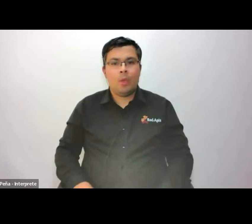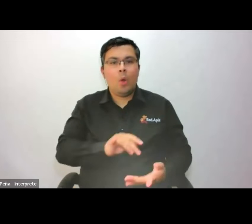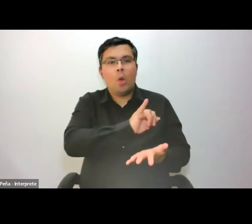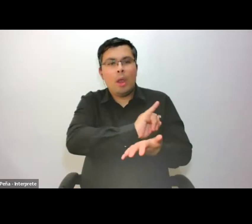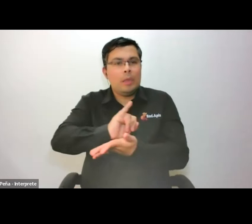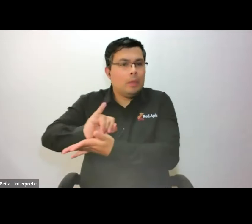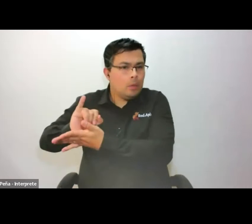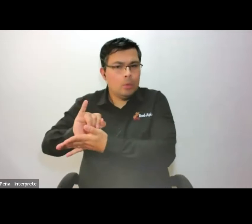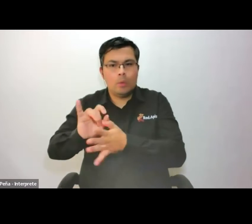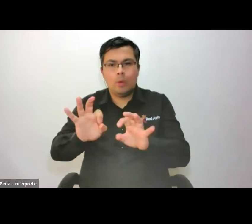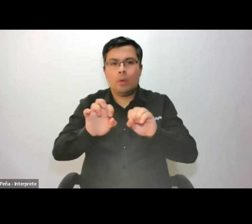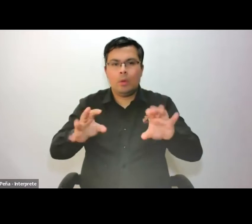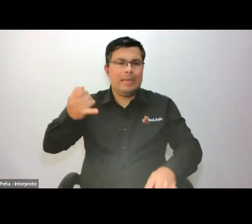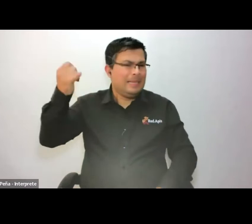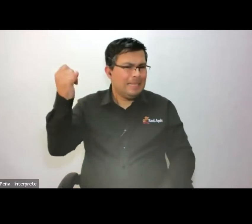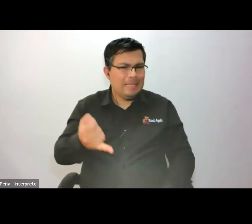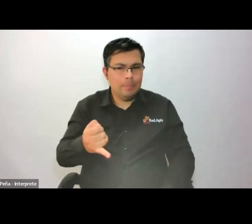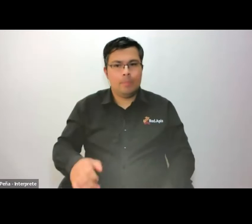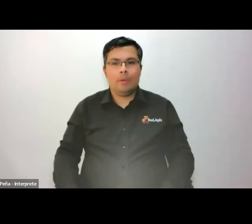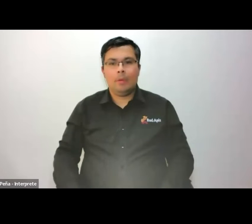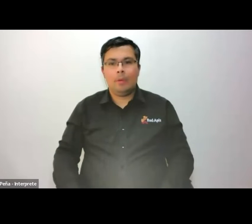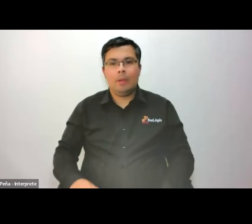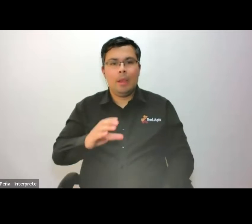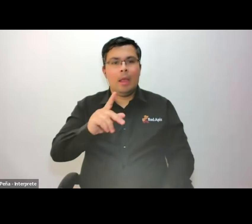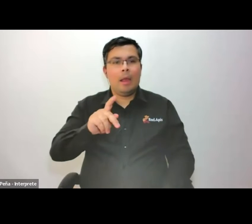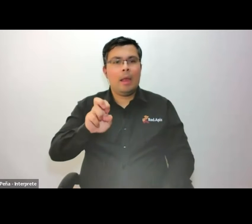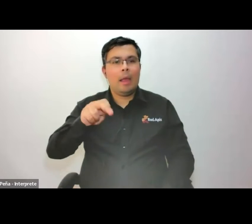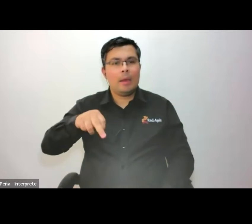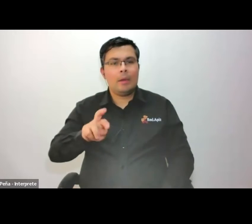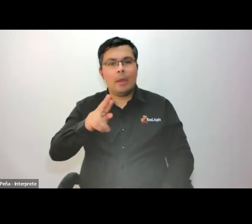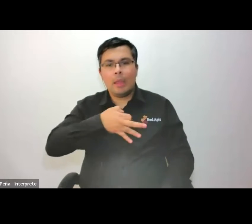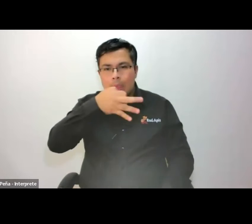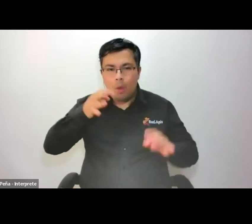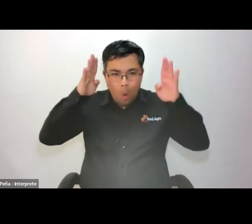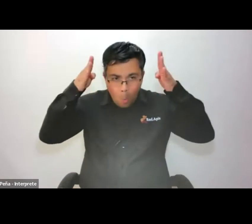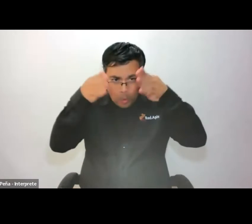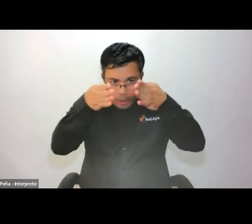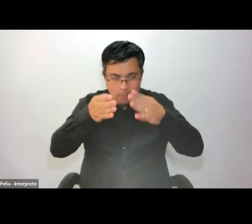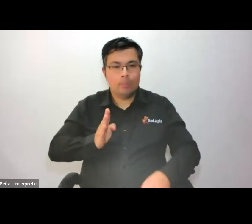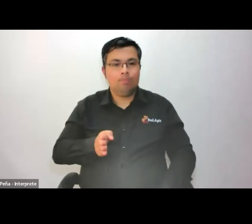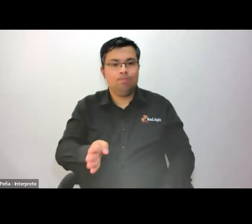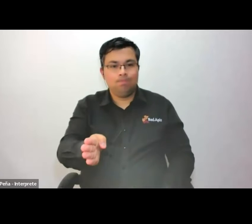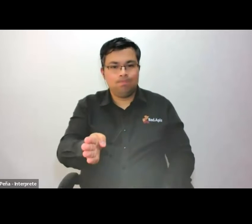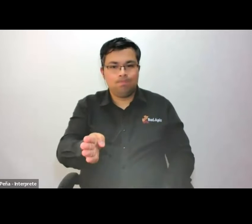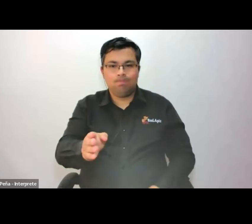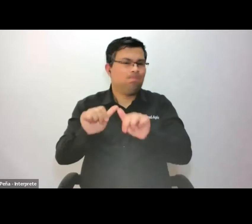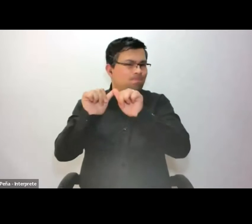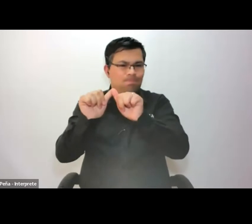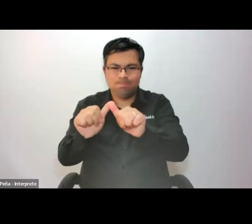que Kanner en el 43 habló de autismo, que hay autistas estudiando en Chile, ¿ya? Lo que viene a hacer la ley es